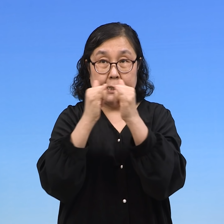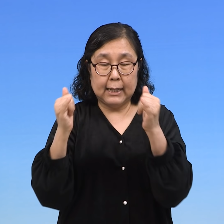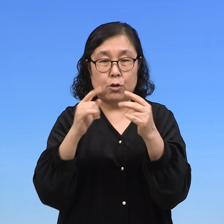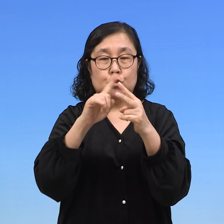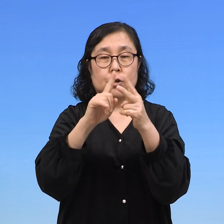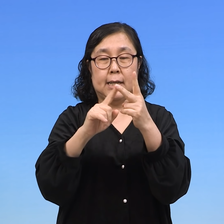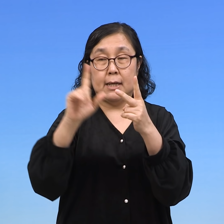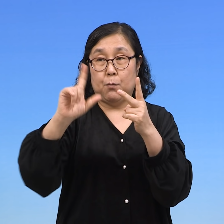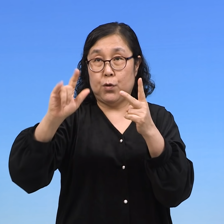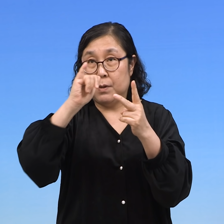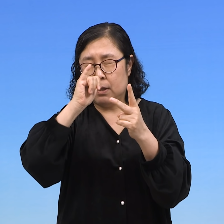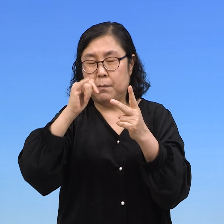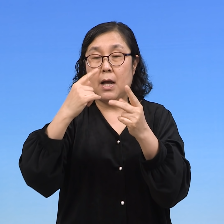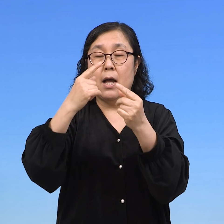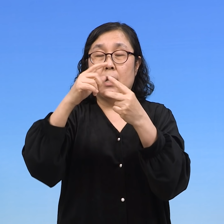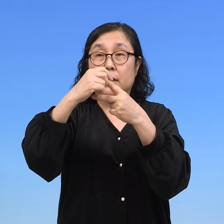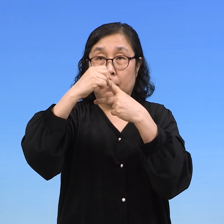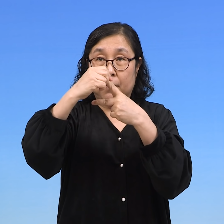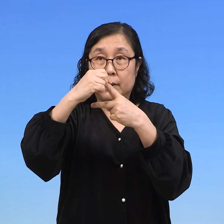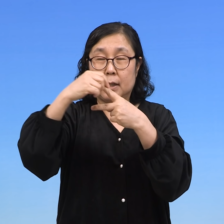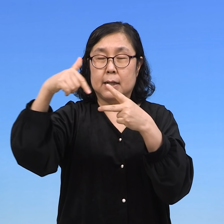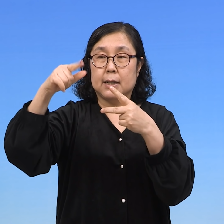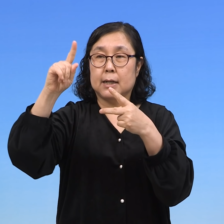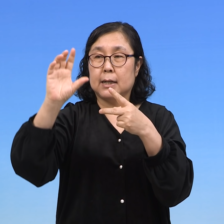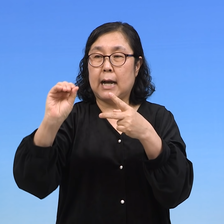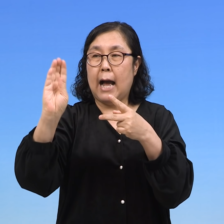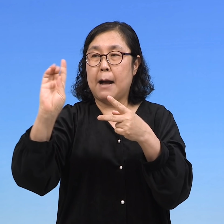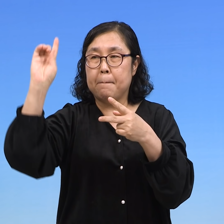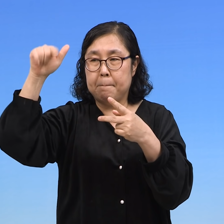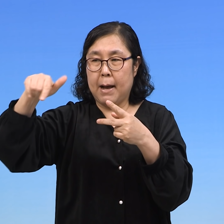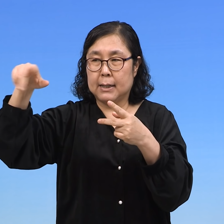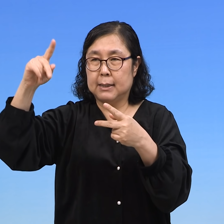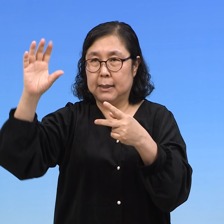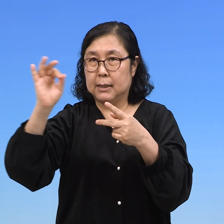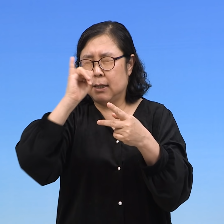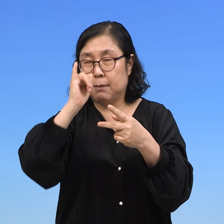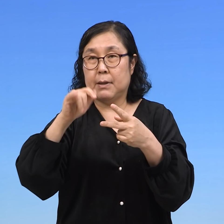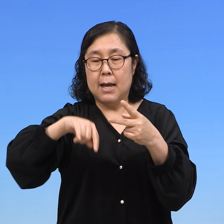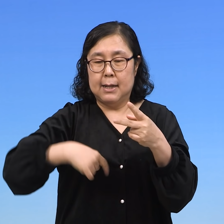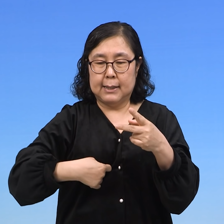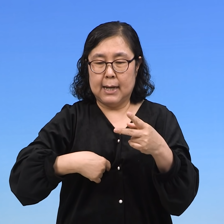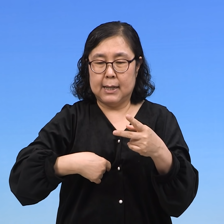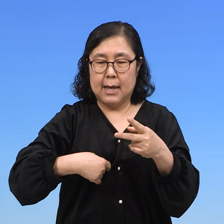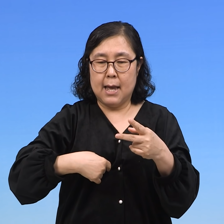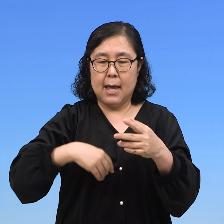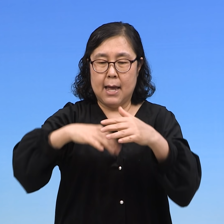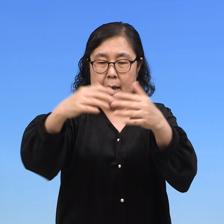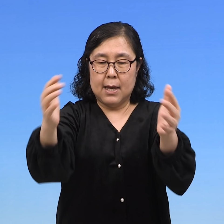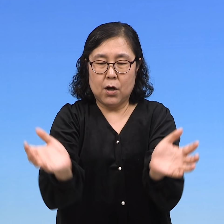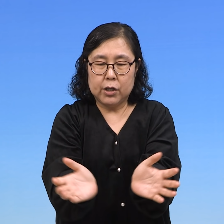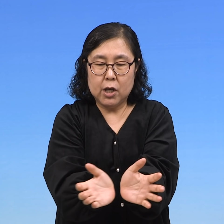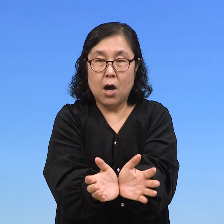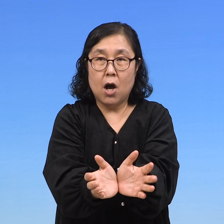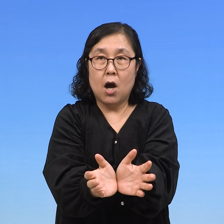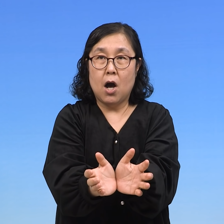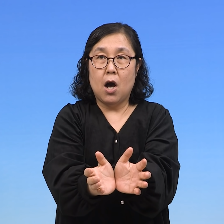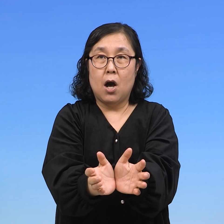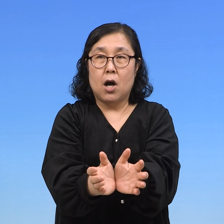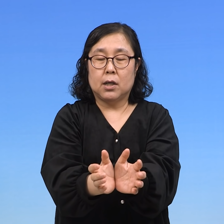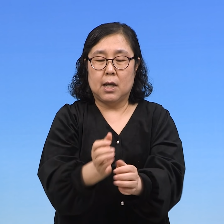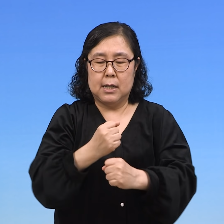하나가 뭐냐 강박증이에요 자기 영역을 지켜야 된다는 강박증 그 대표적인 사례가